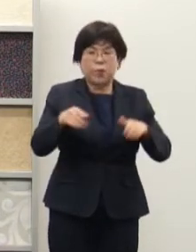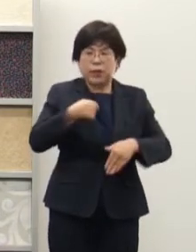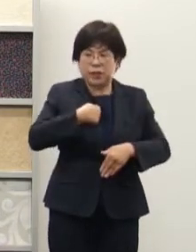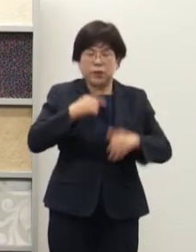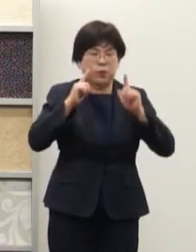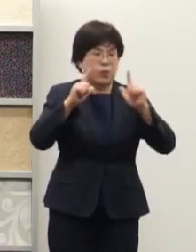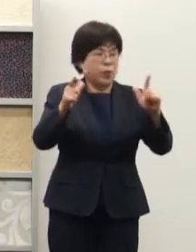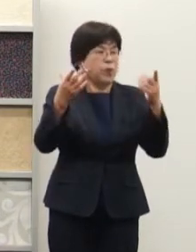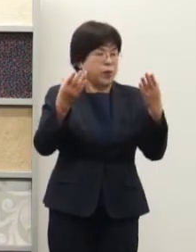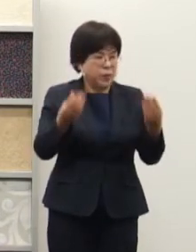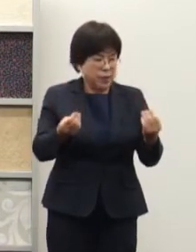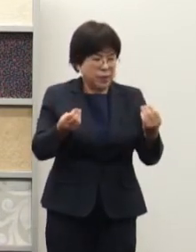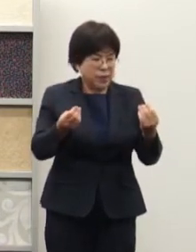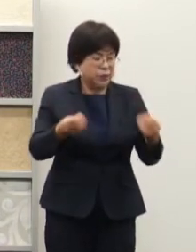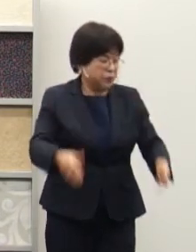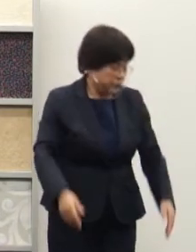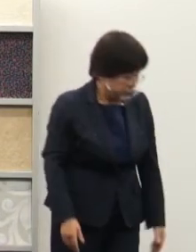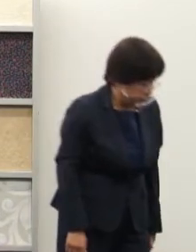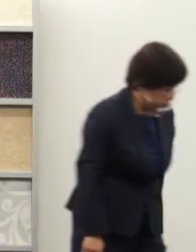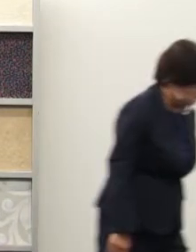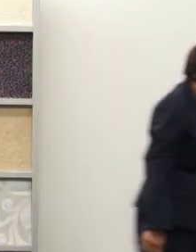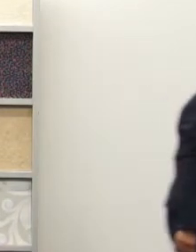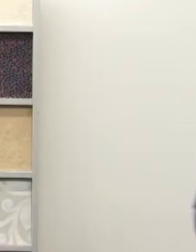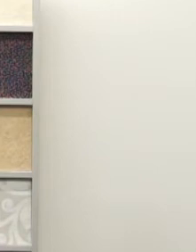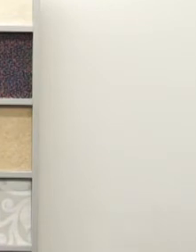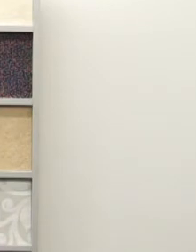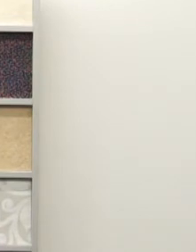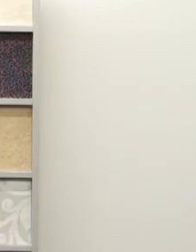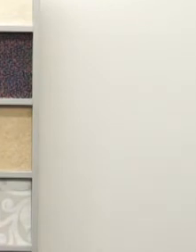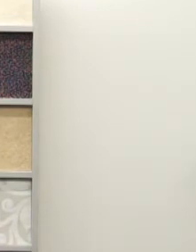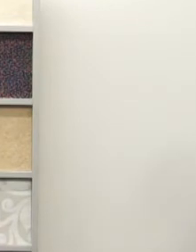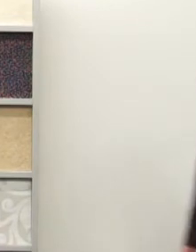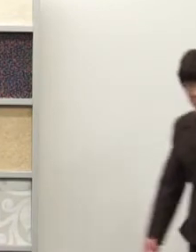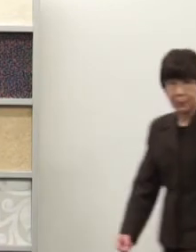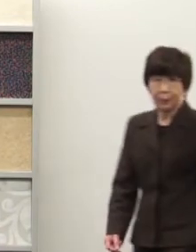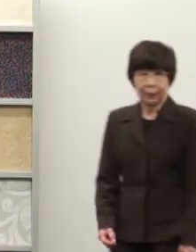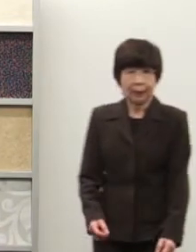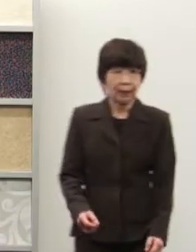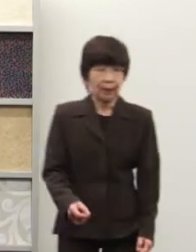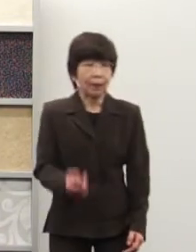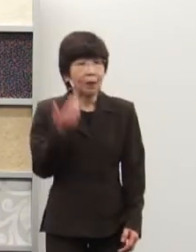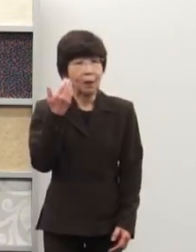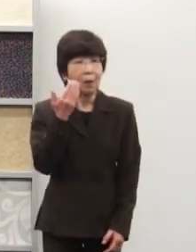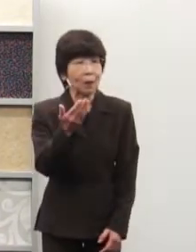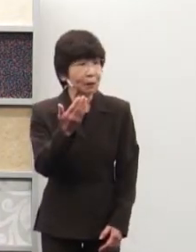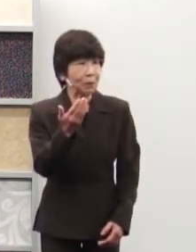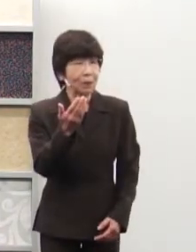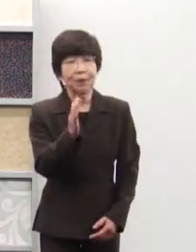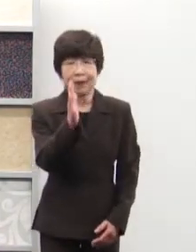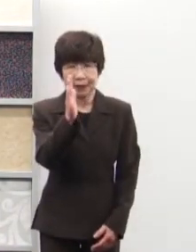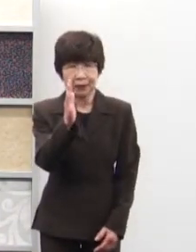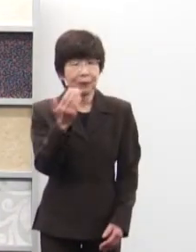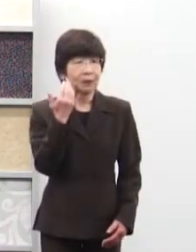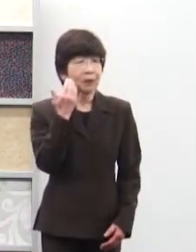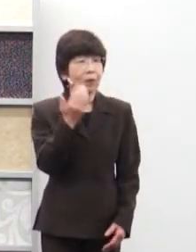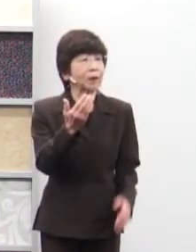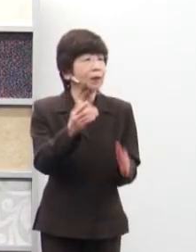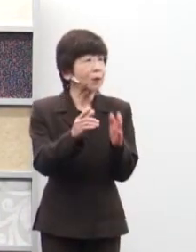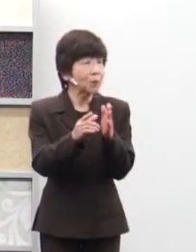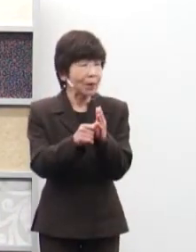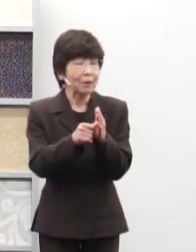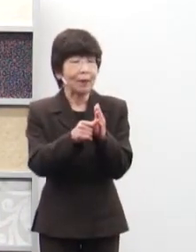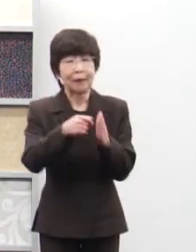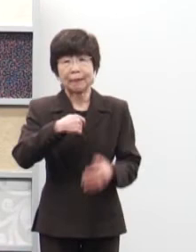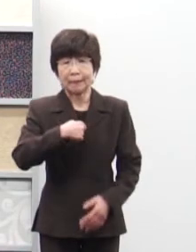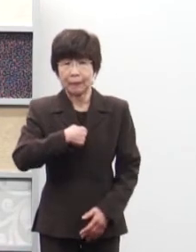ります。 それではただいまの発表事項についてご質問をお受けいたします。質問がある記者の方は挙手の上、はじめに